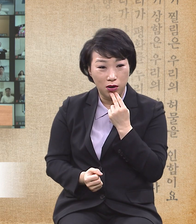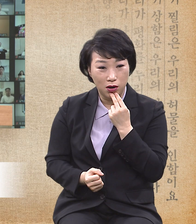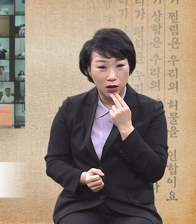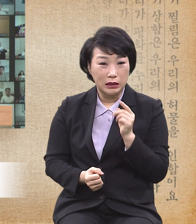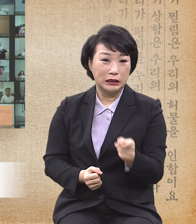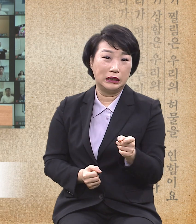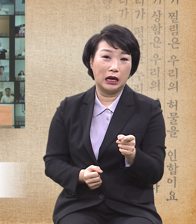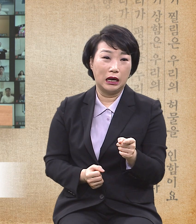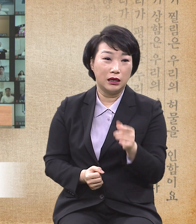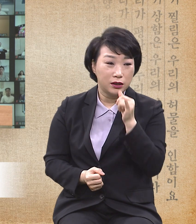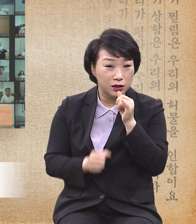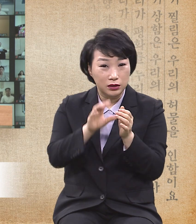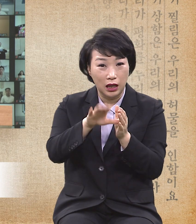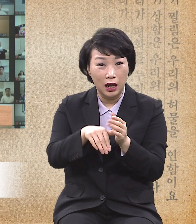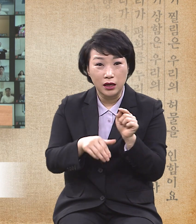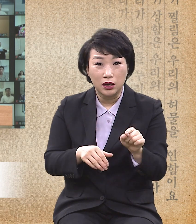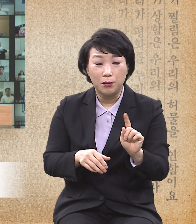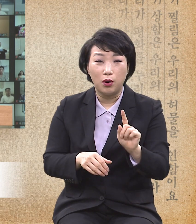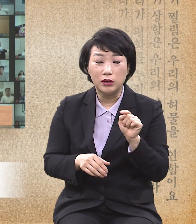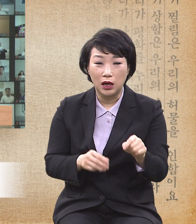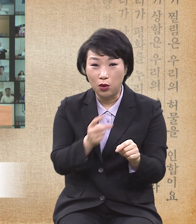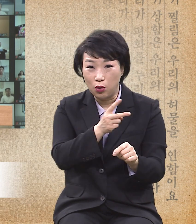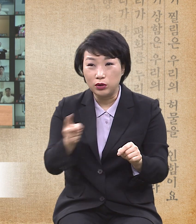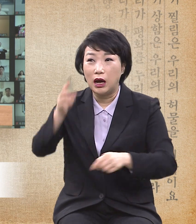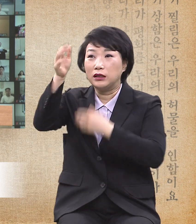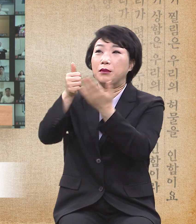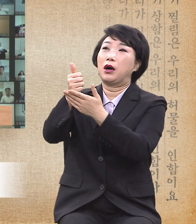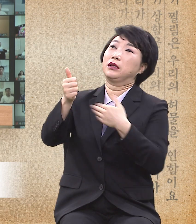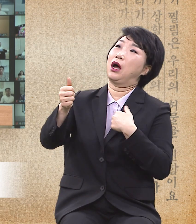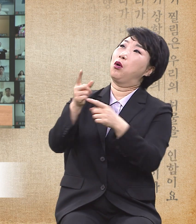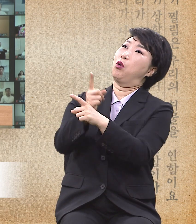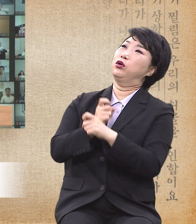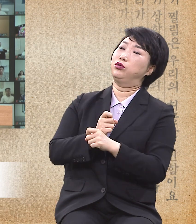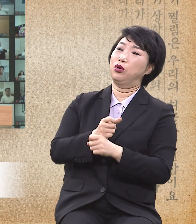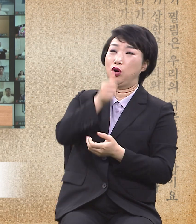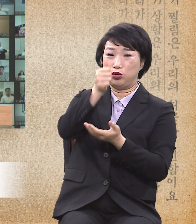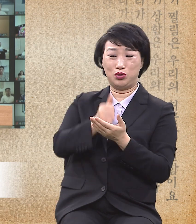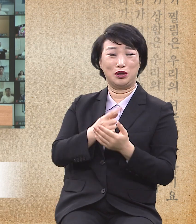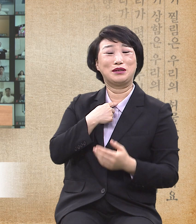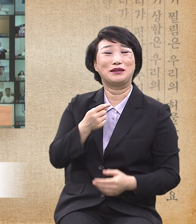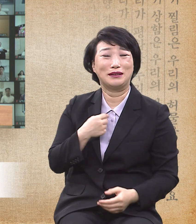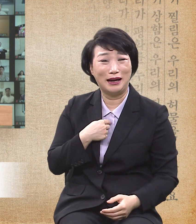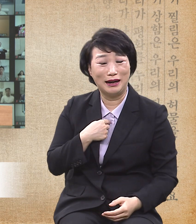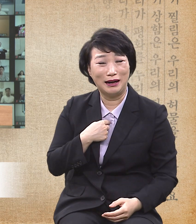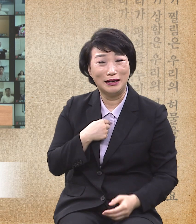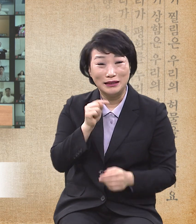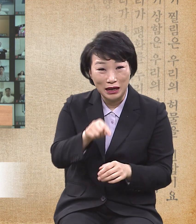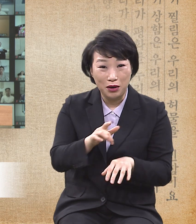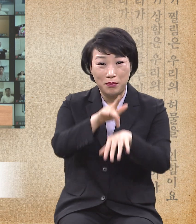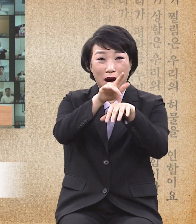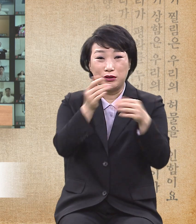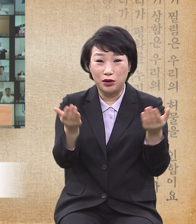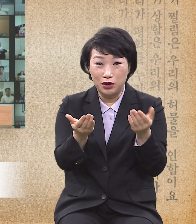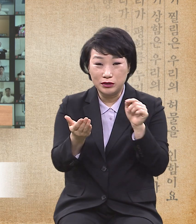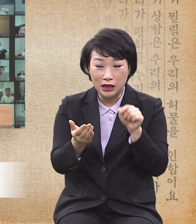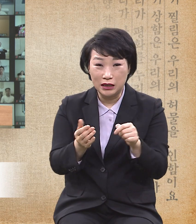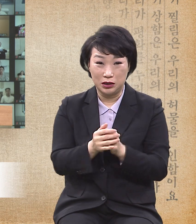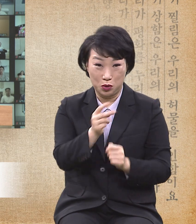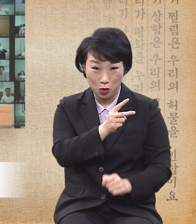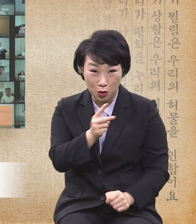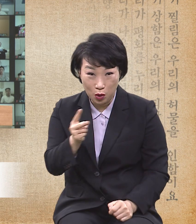않는 것이 있다면 이것이 하나님과 원수된 죄요, 이것이 마귀 역사요,